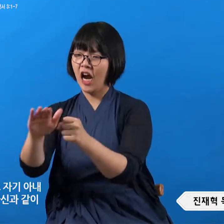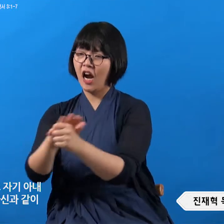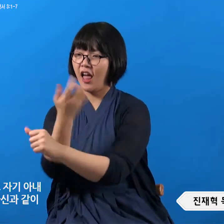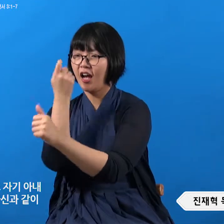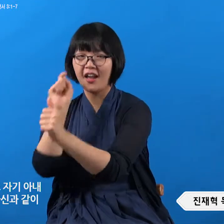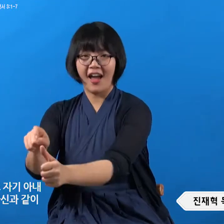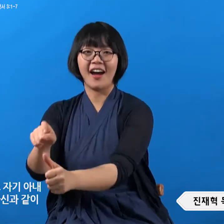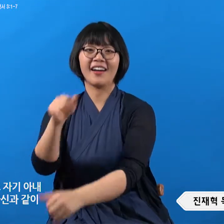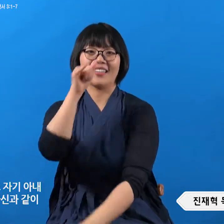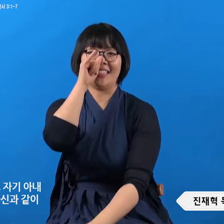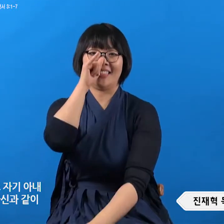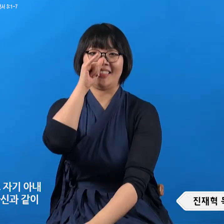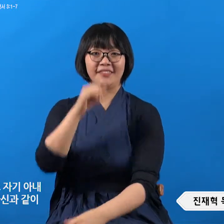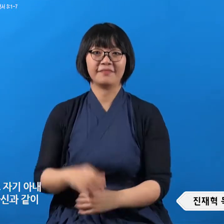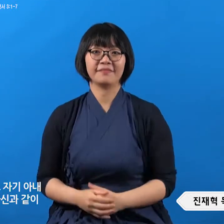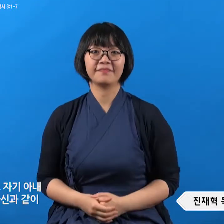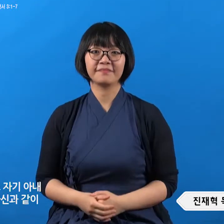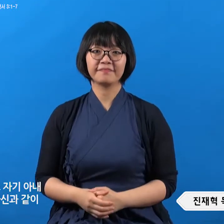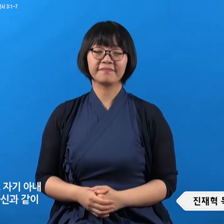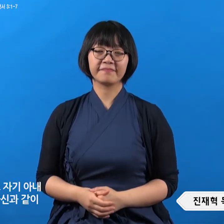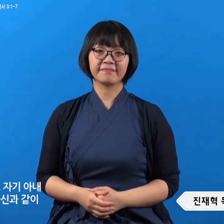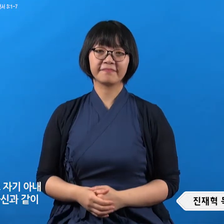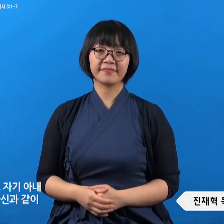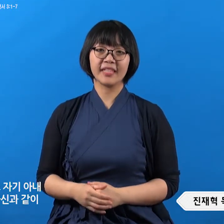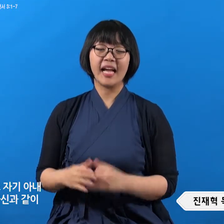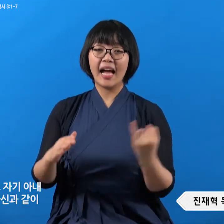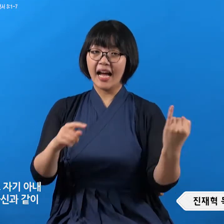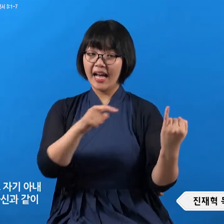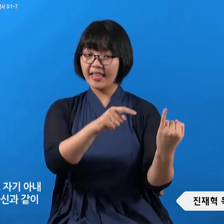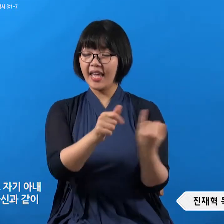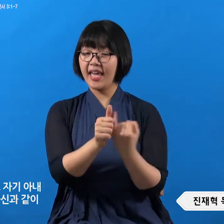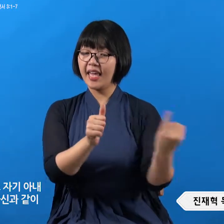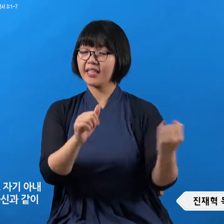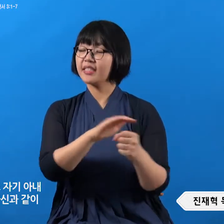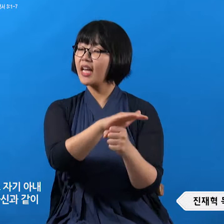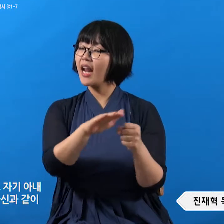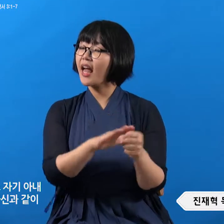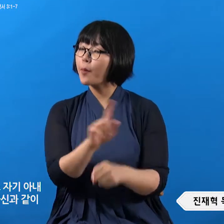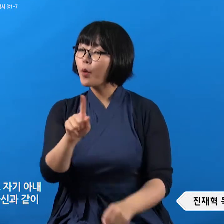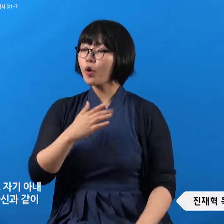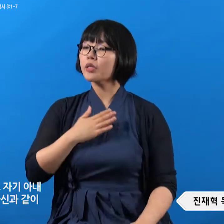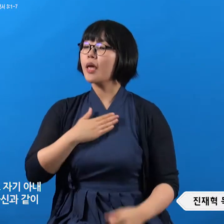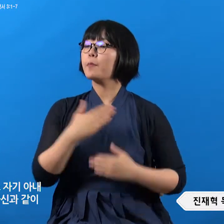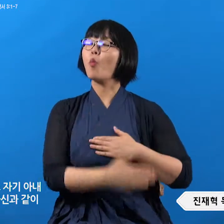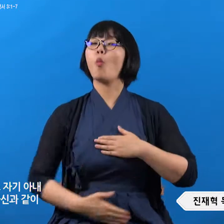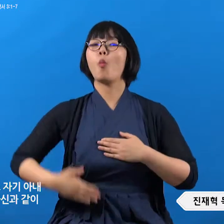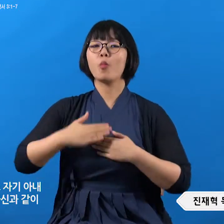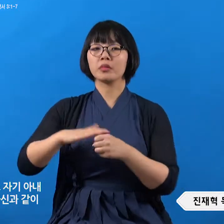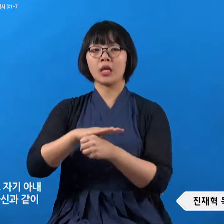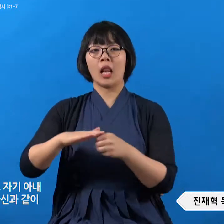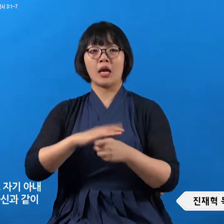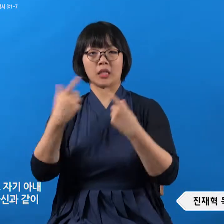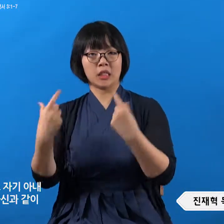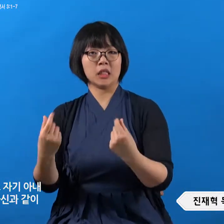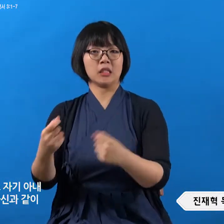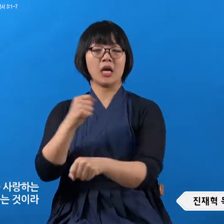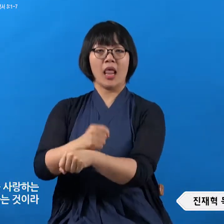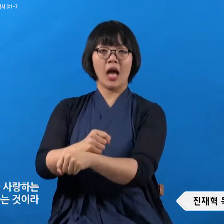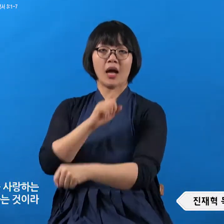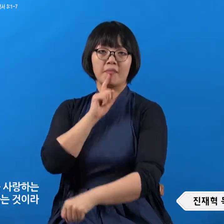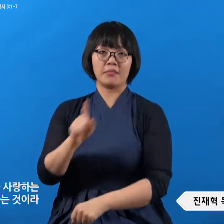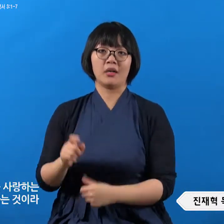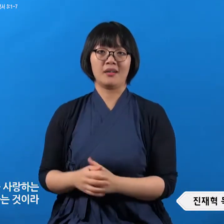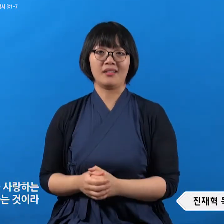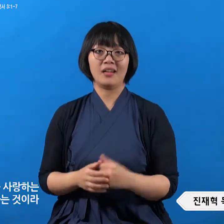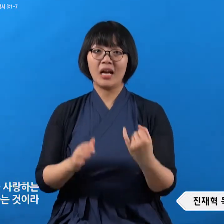남편의 사랑에 대해서 성경은 이렇게 말씀합니다. 아내를 사랑하기를 자기 자신같이